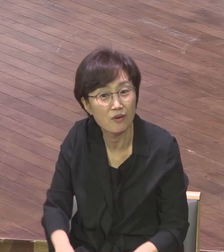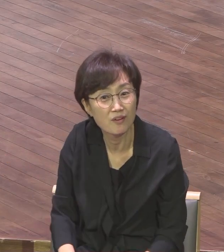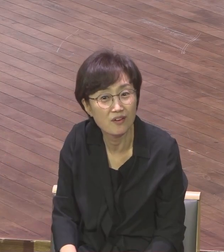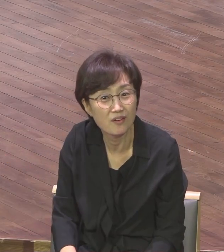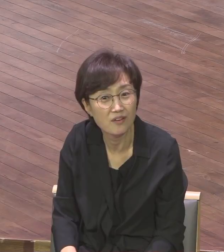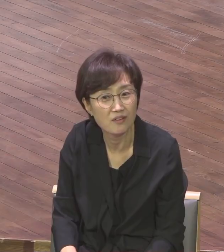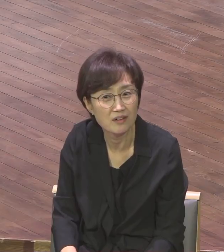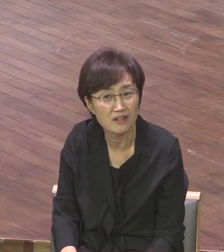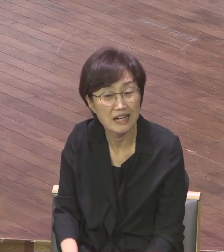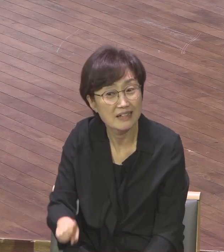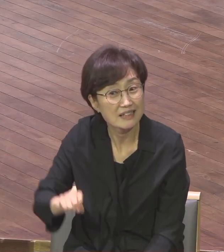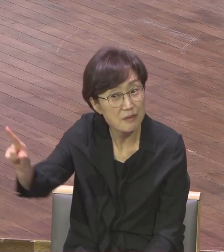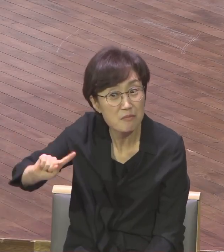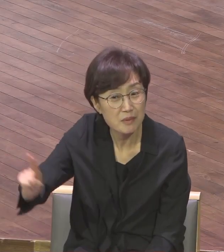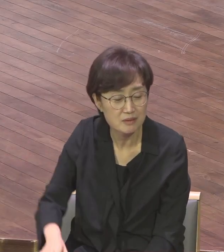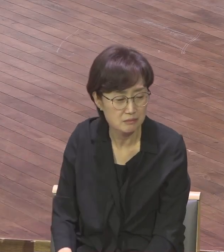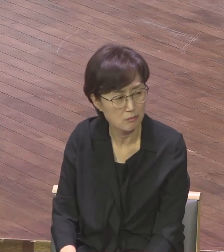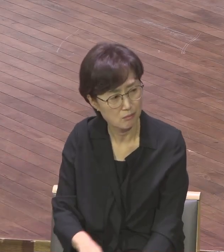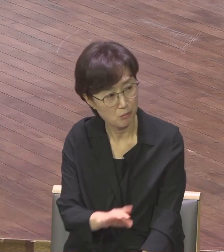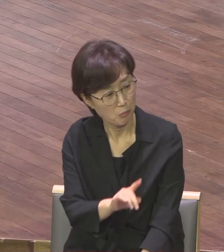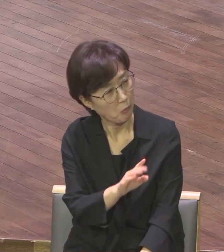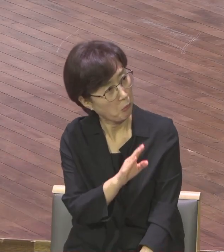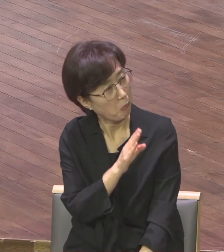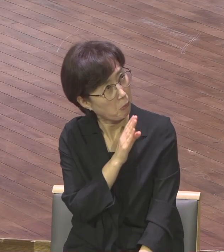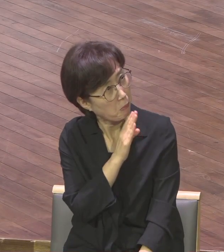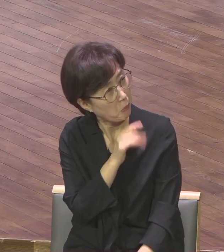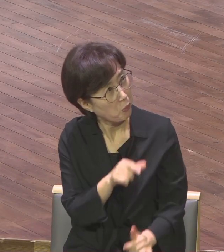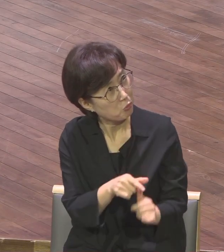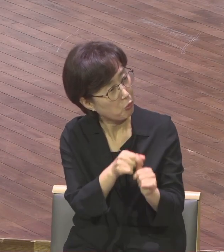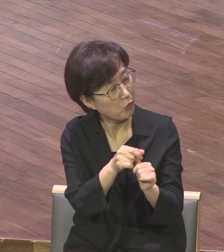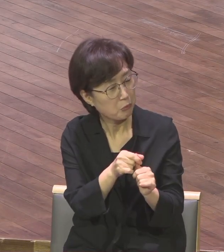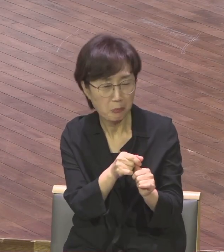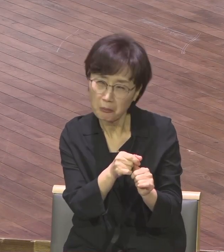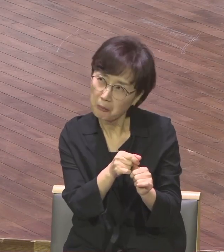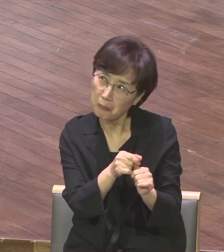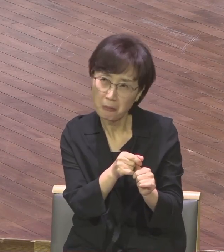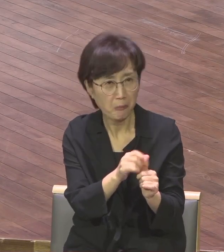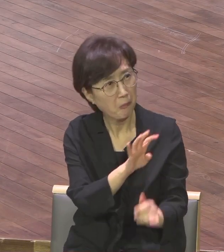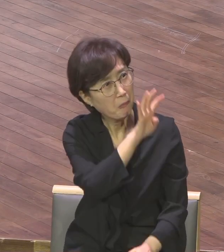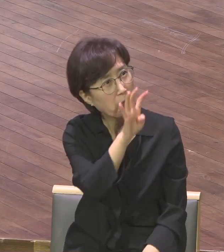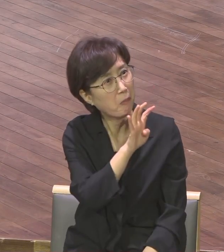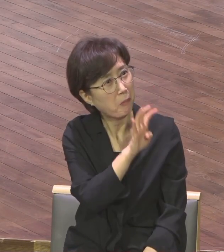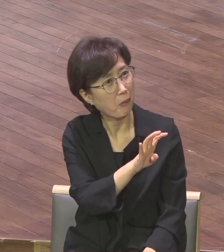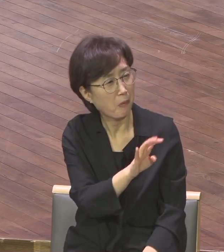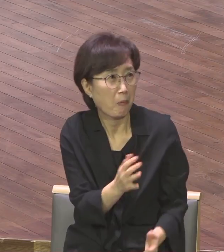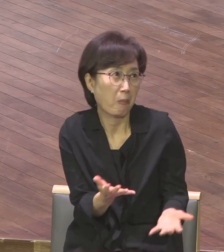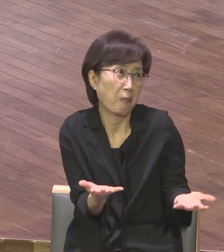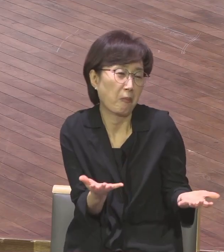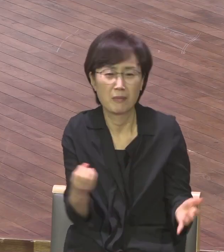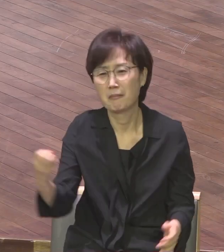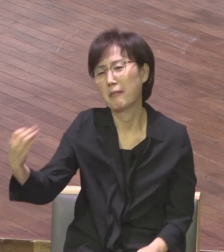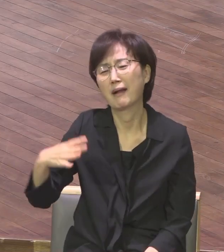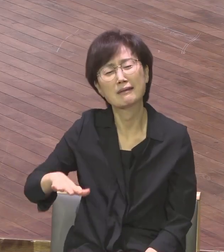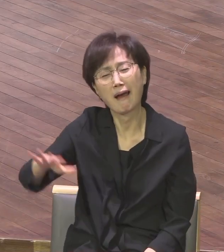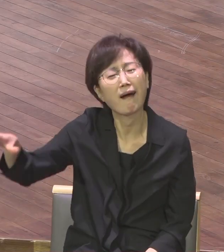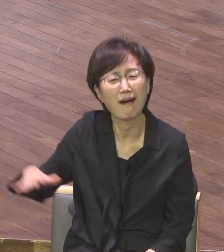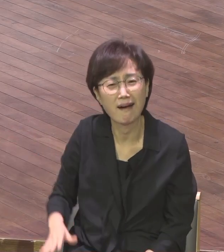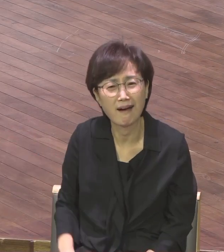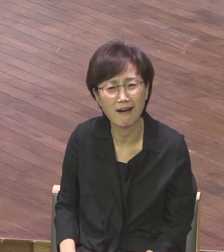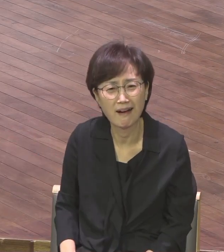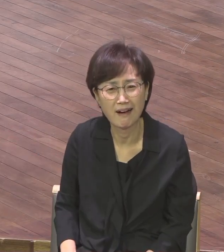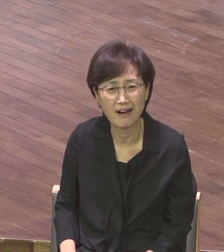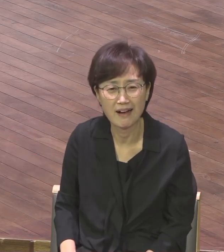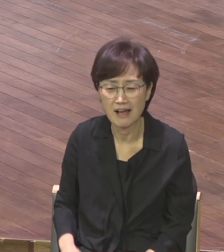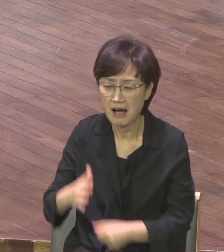제가 경험하기로는 그걸 어떻게 알아요? 그럽니다. 그걸 어떻게 사람이 알아요? 그걸 내가 어떻게 결정해요?